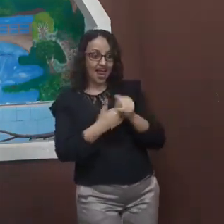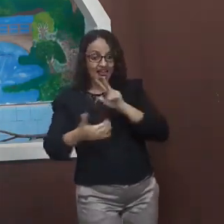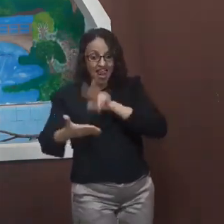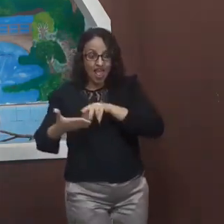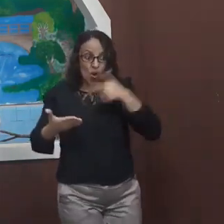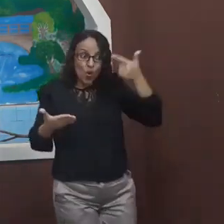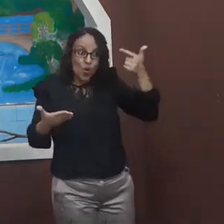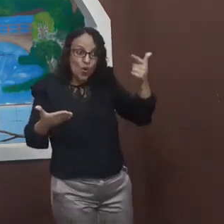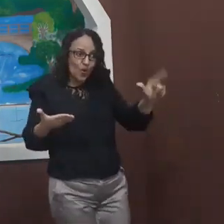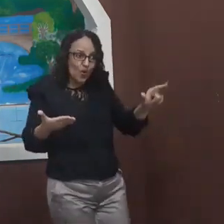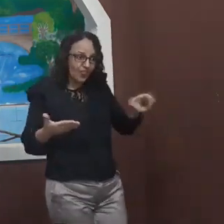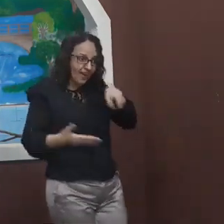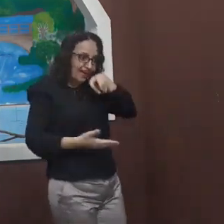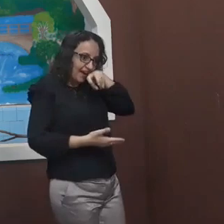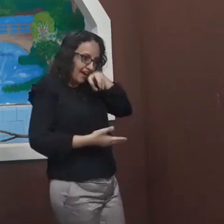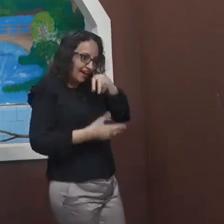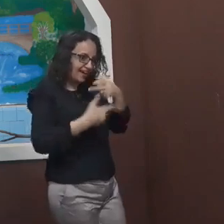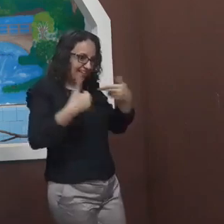Não é?